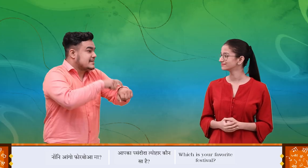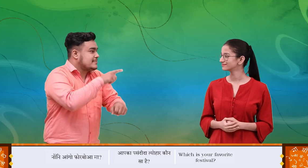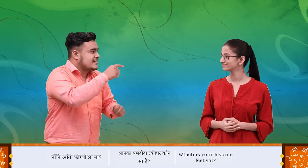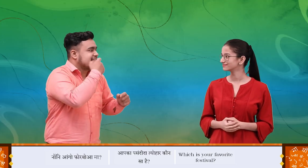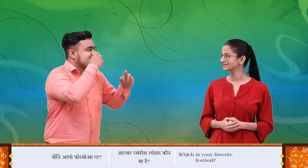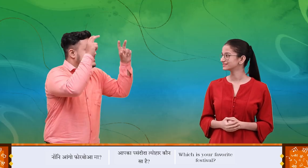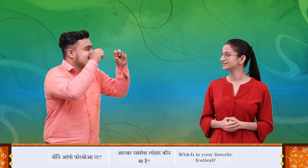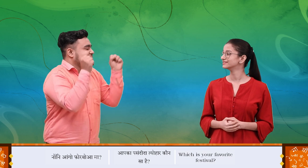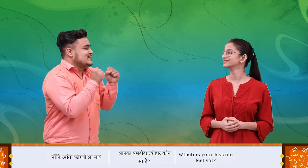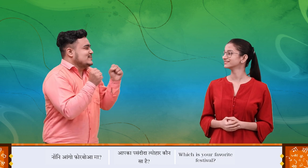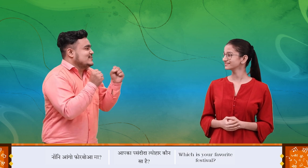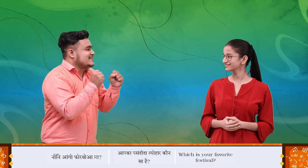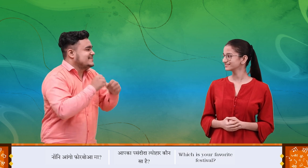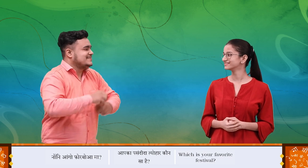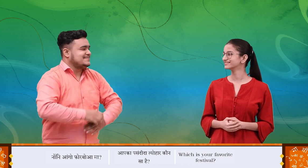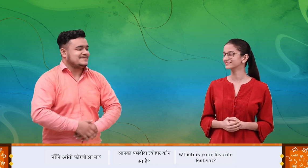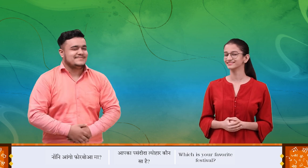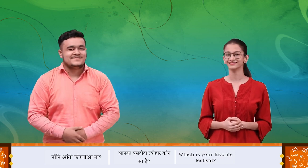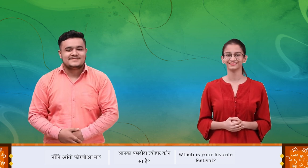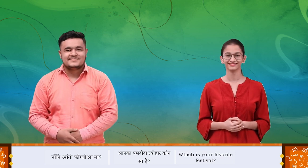नोंनि आंगो फोरबोआ मा?